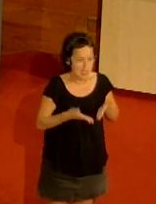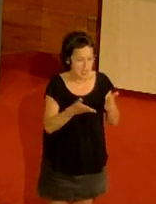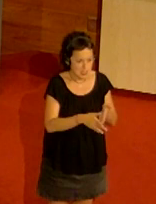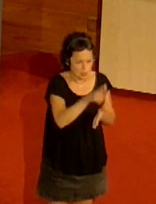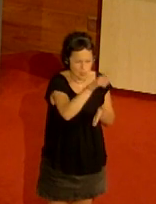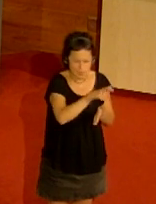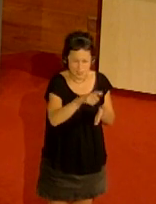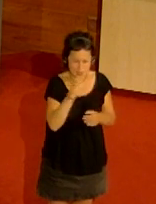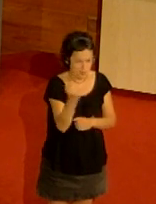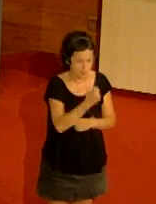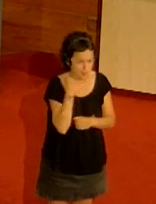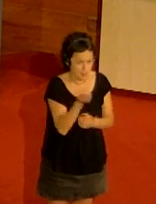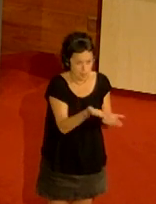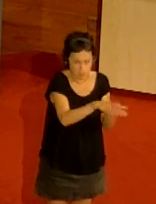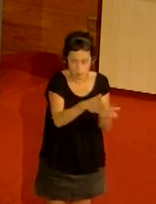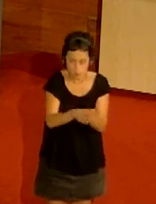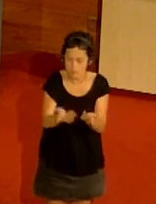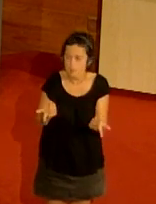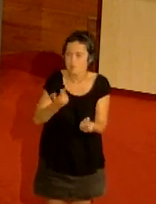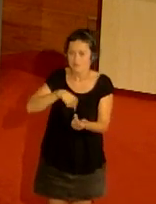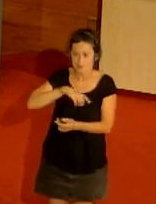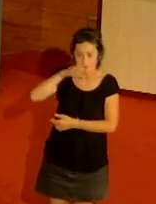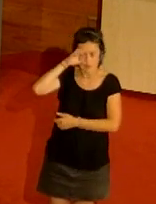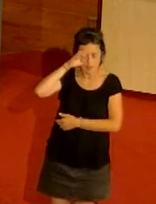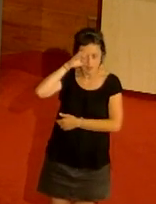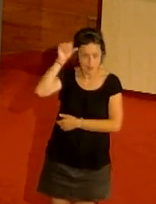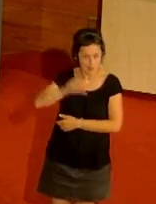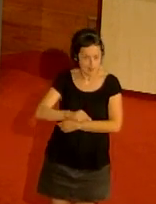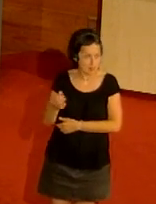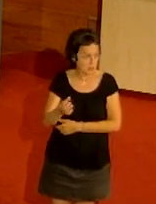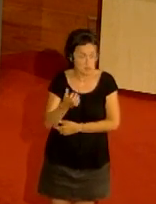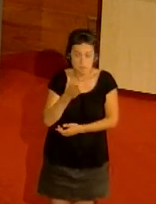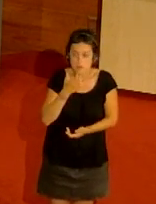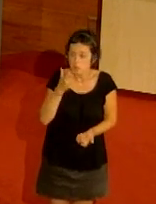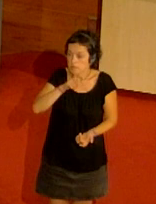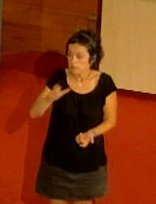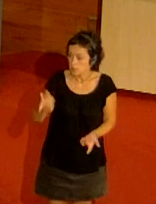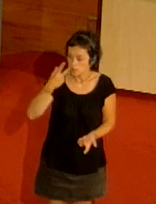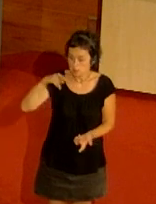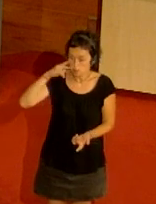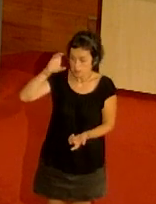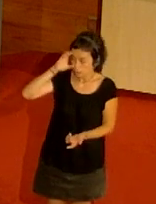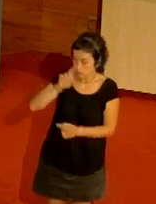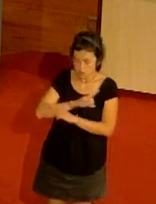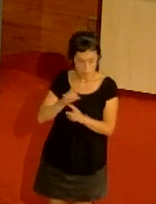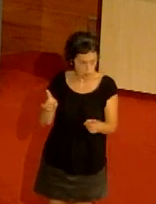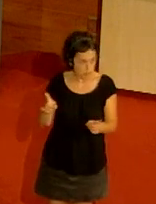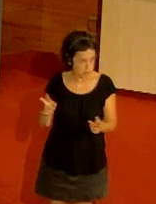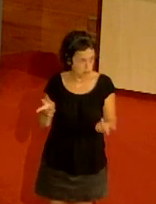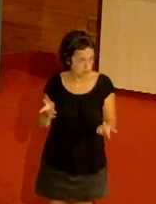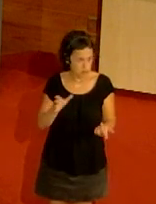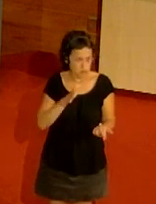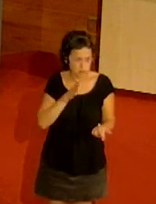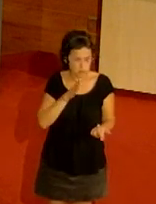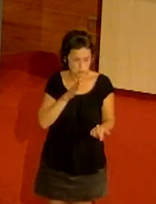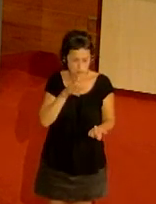personas, es que eso lo tenemos que escuchar. Y si no los escuchamos de primera mano de personas expertas que están en la línea y en el